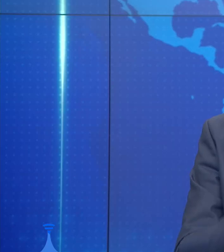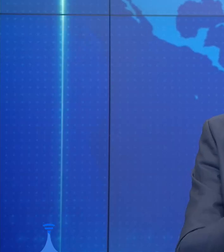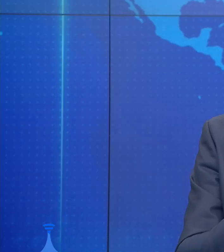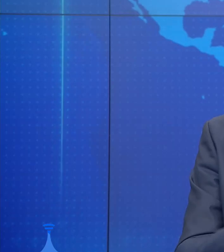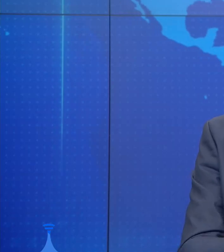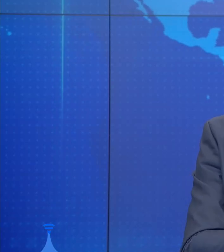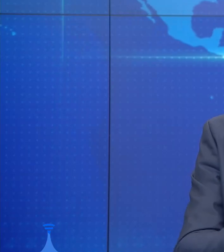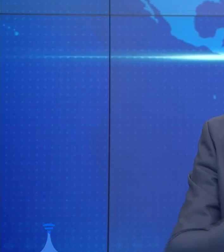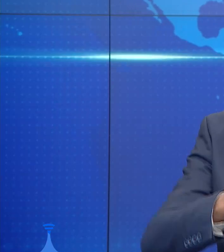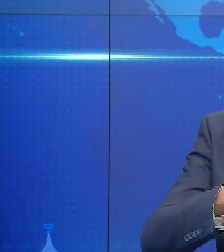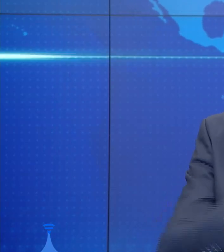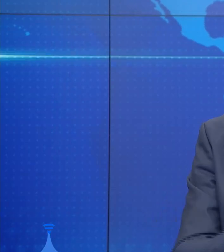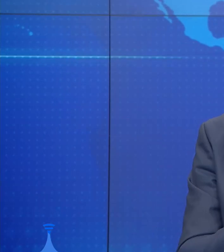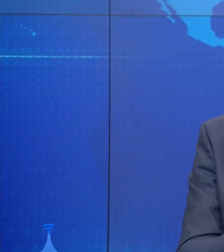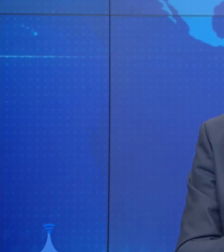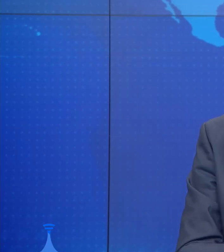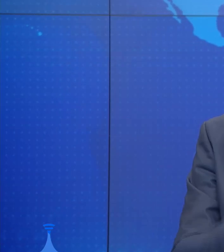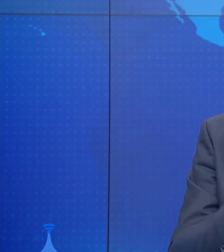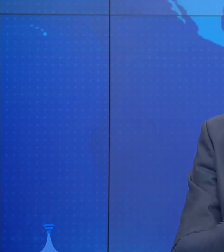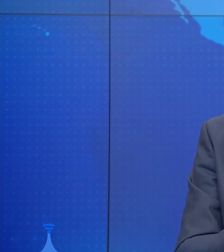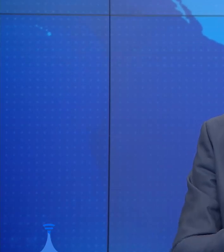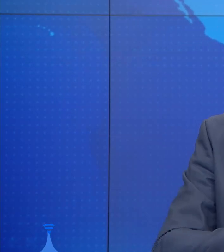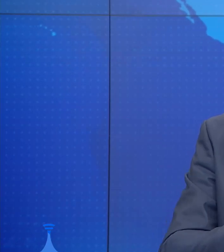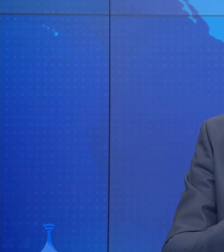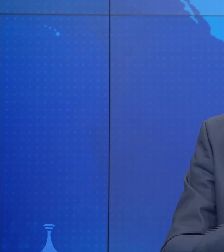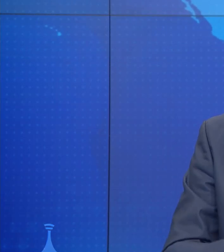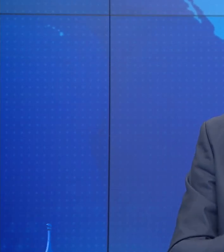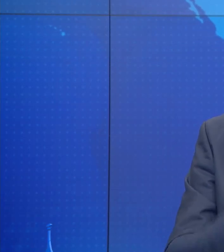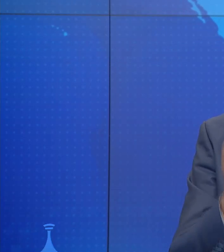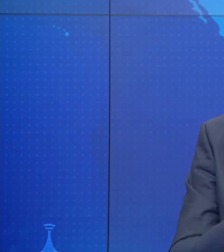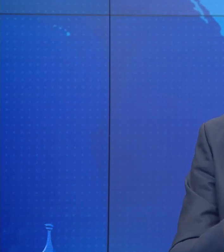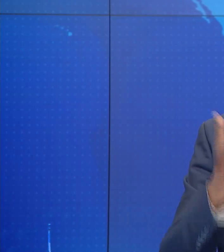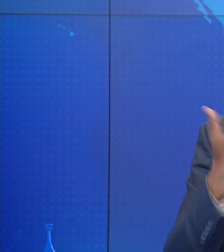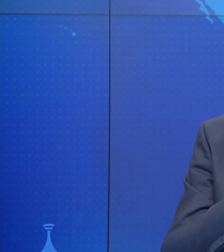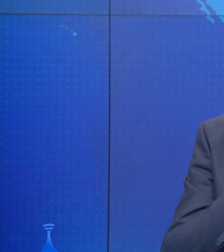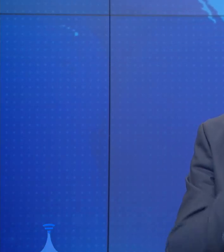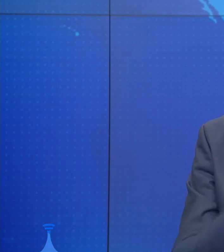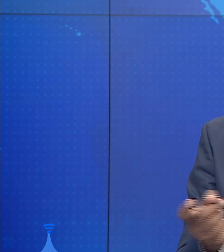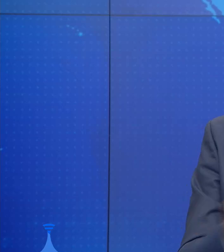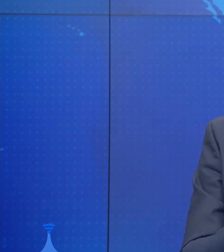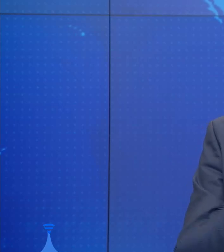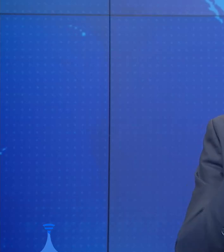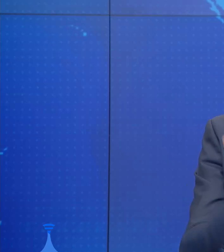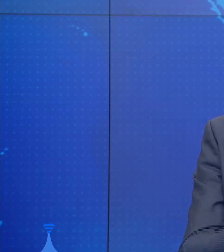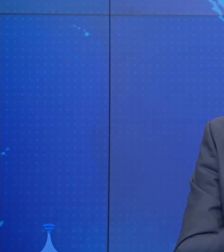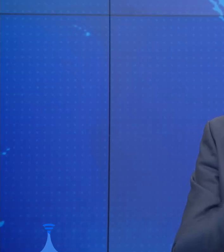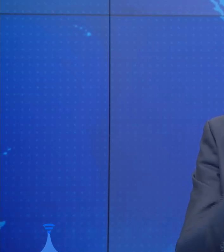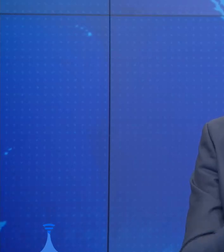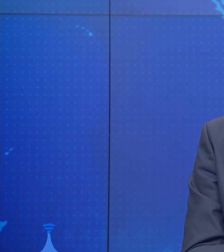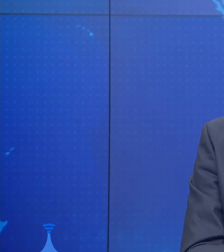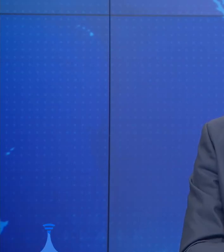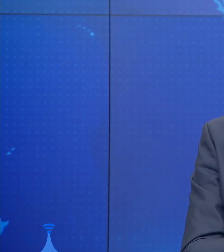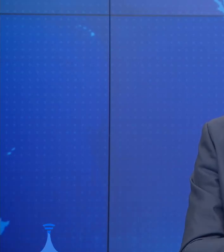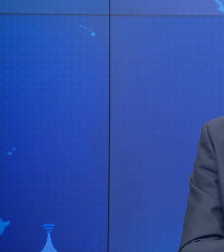አገልግሎት በበኩሉ የወረቀት ትኬት ስርዓት በመዳኒያ የባቡር ትራንስፖርት አገልግሎት የማይመጠን በመሆኑ